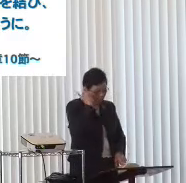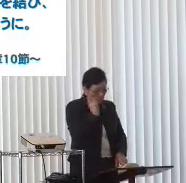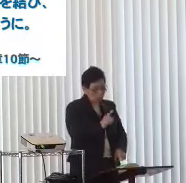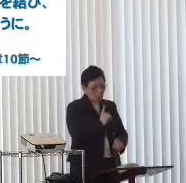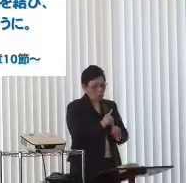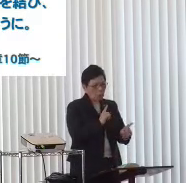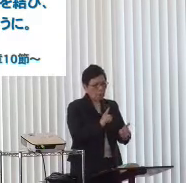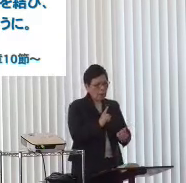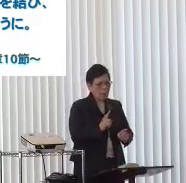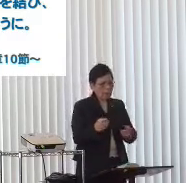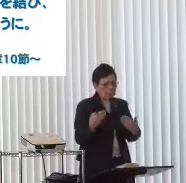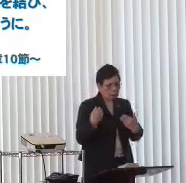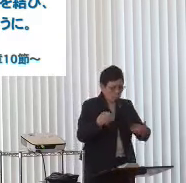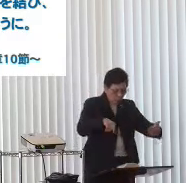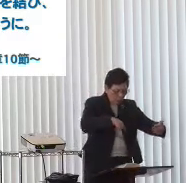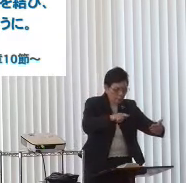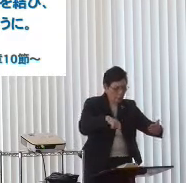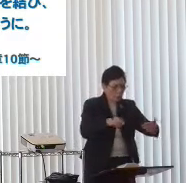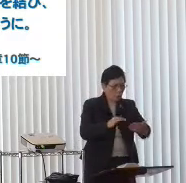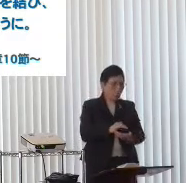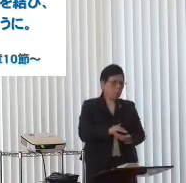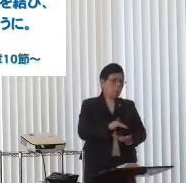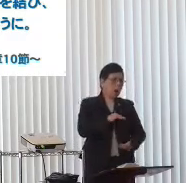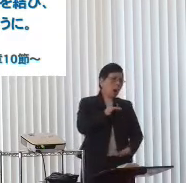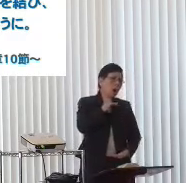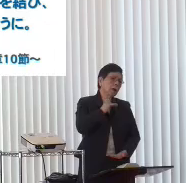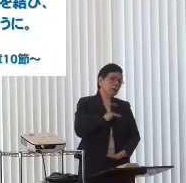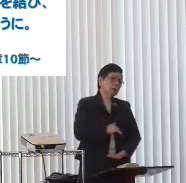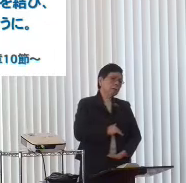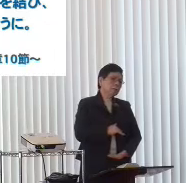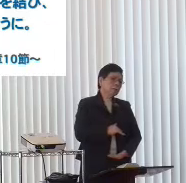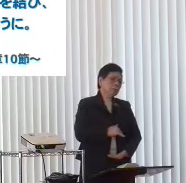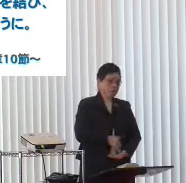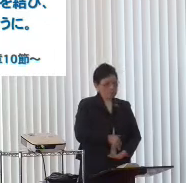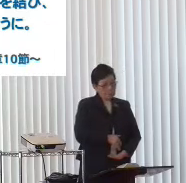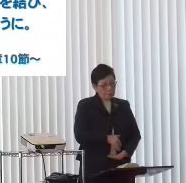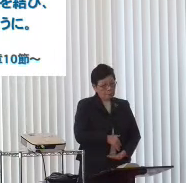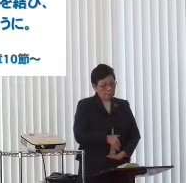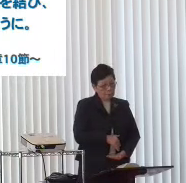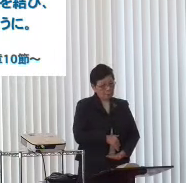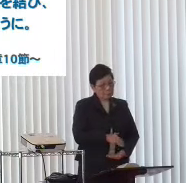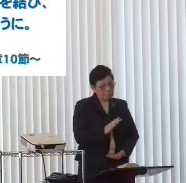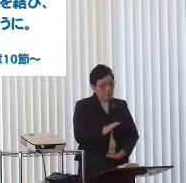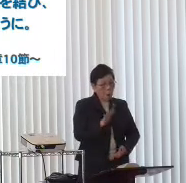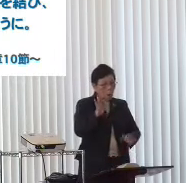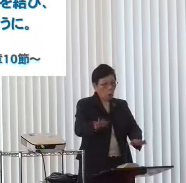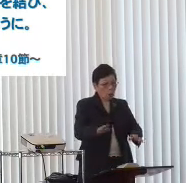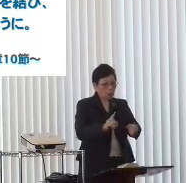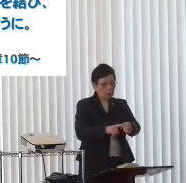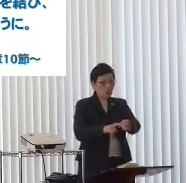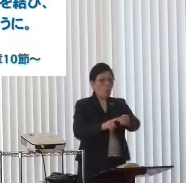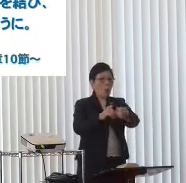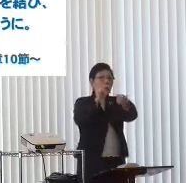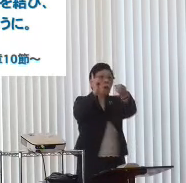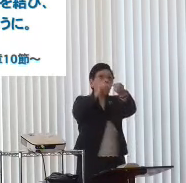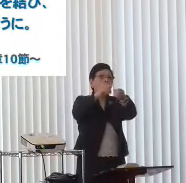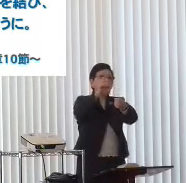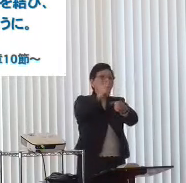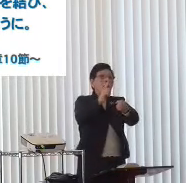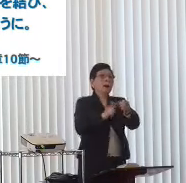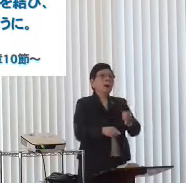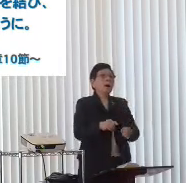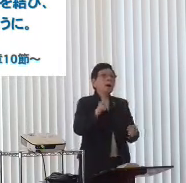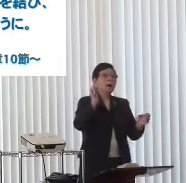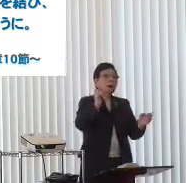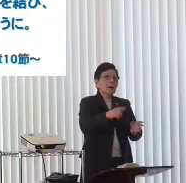素が含まれていて、この御言葉の中から、今年の、まあ、目標というかテーマとして皆さんが